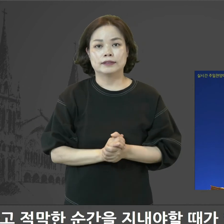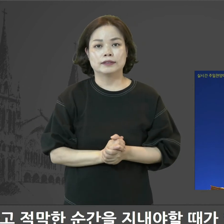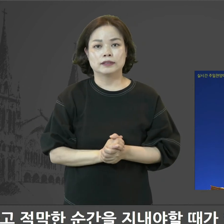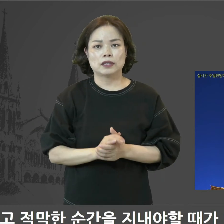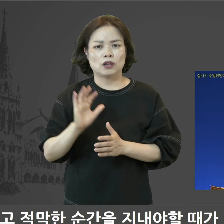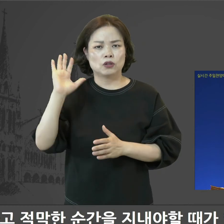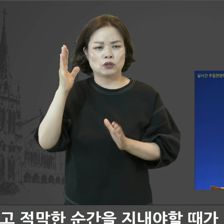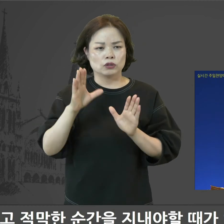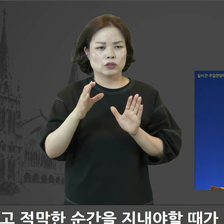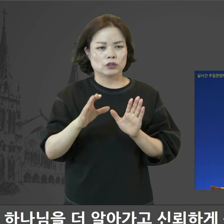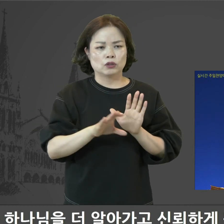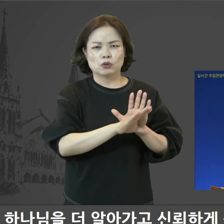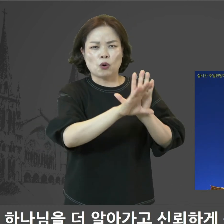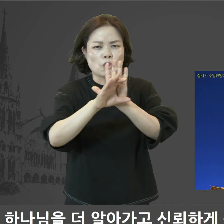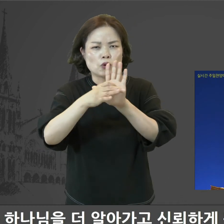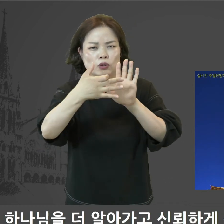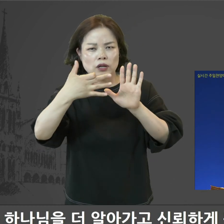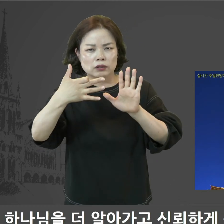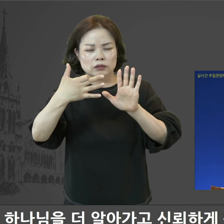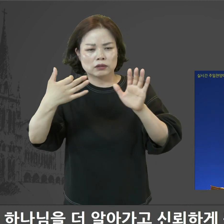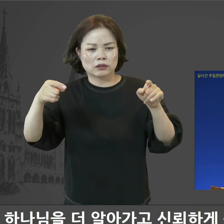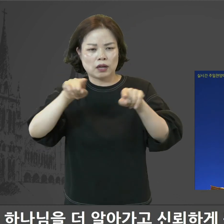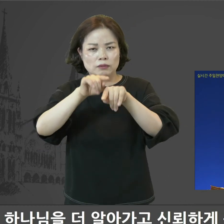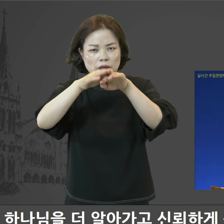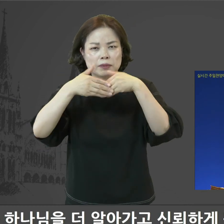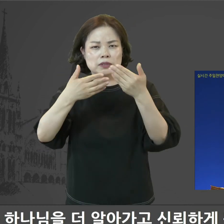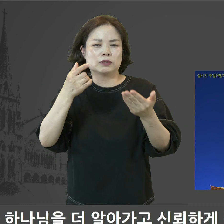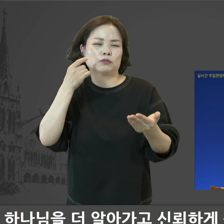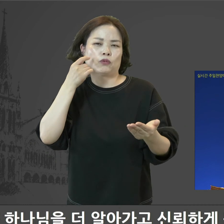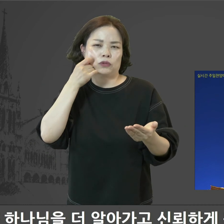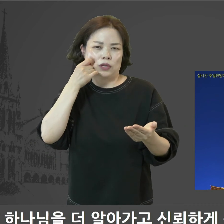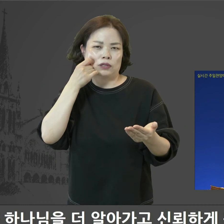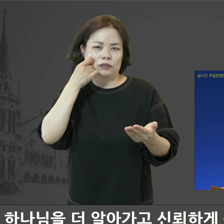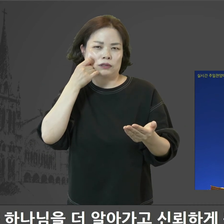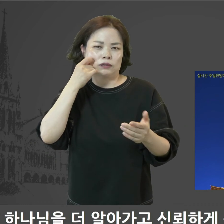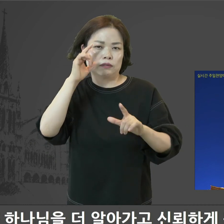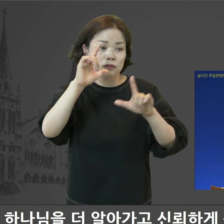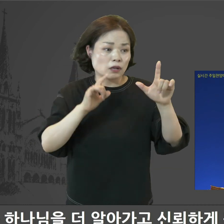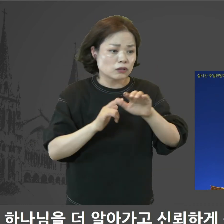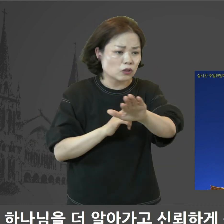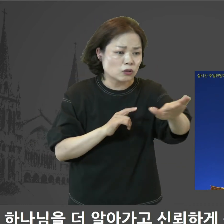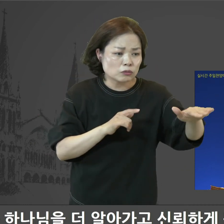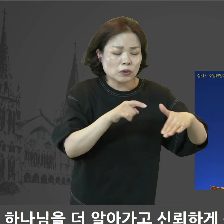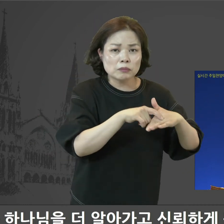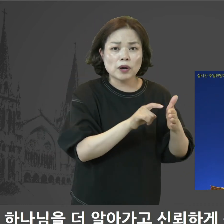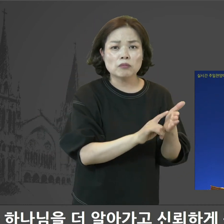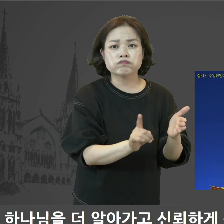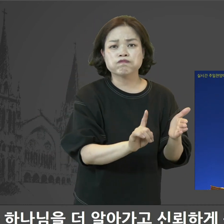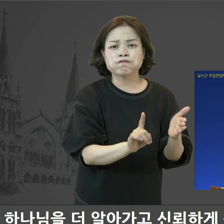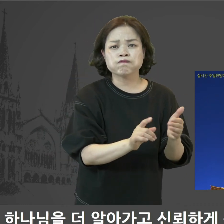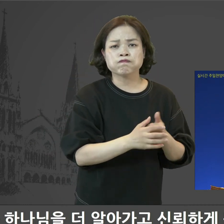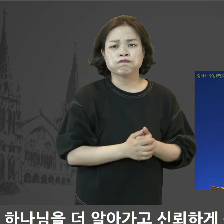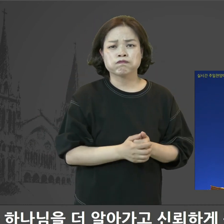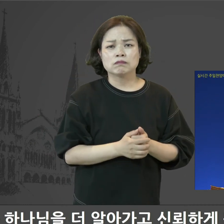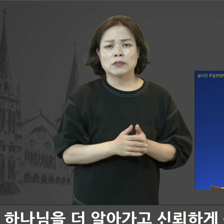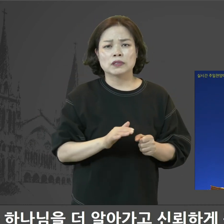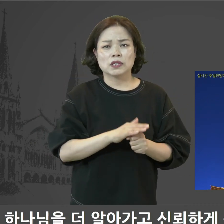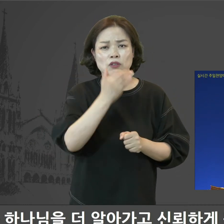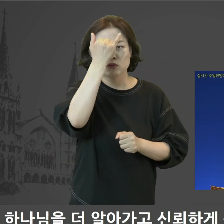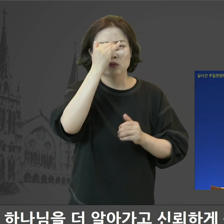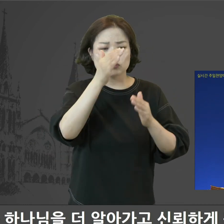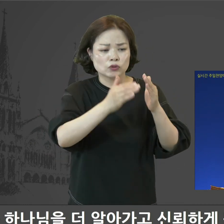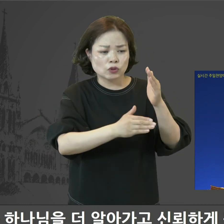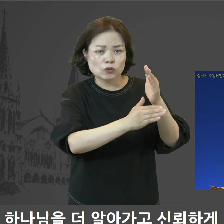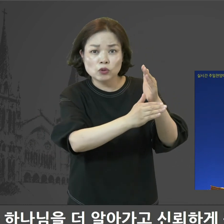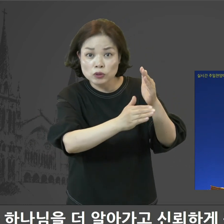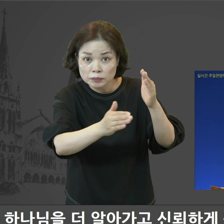요즘 코로나19로 인해서 함께 예배를 드리지 못하는 이때에 여러분들의 마음은 또 어디 있습니까? 사랑하는 충현의